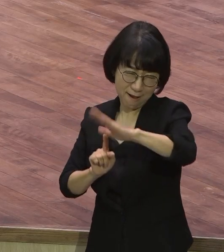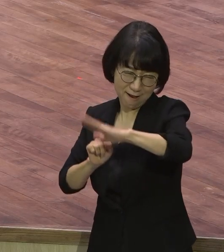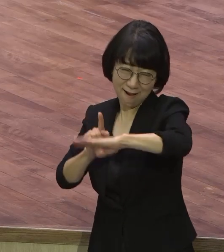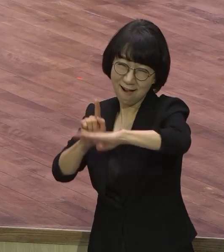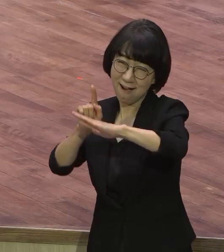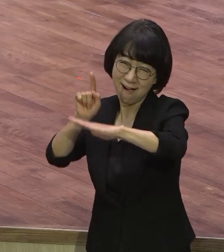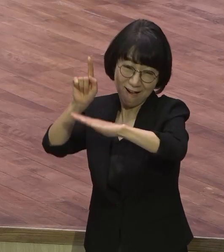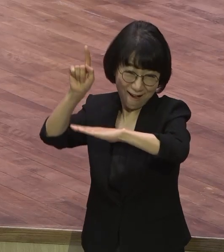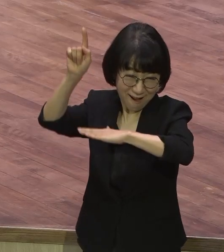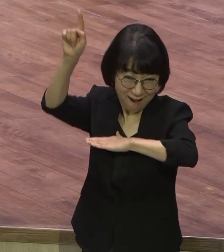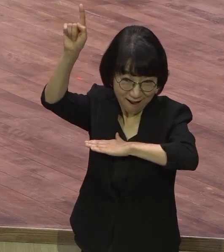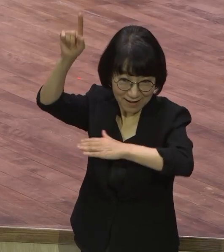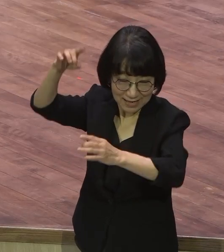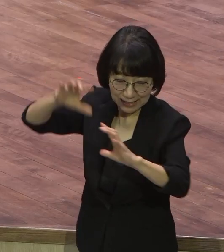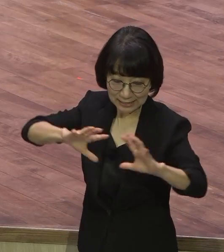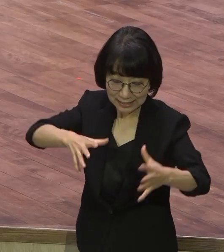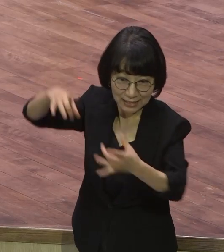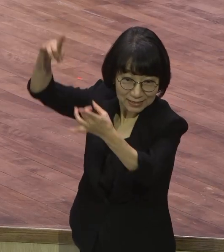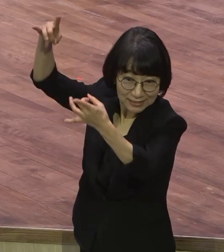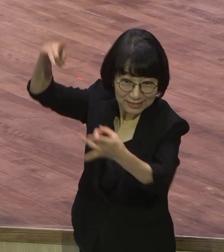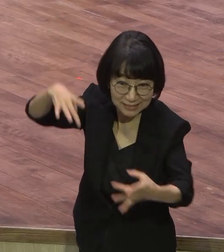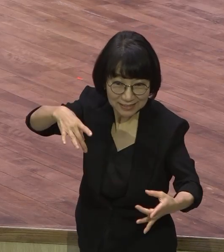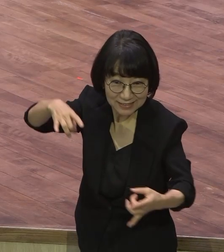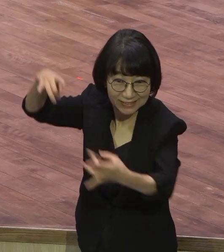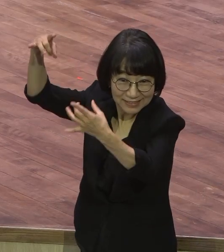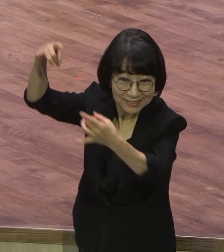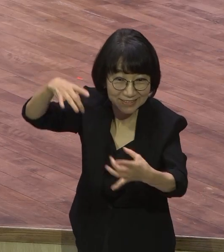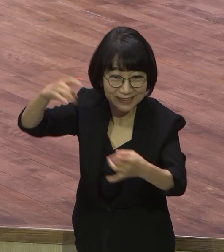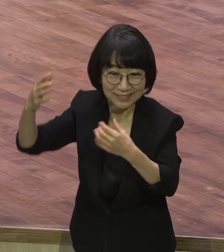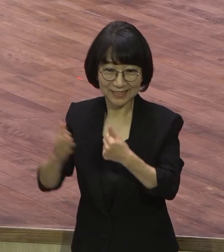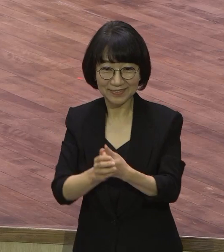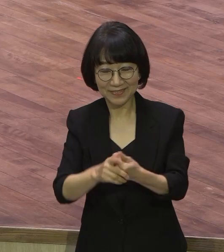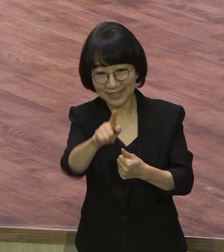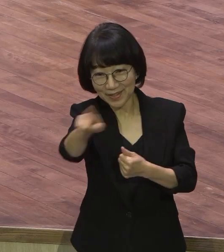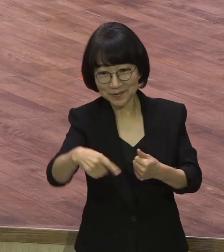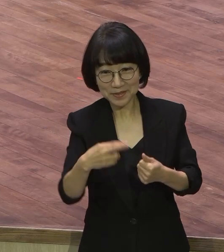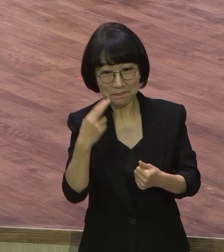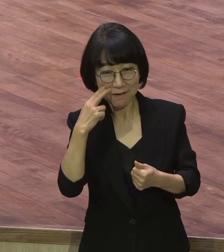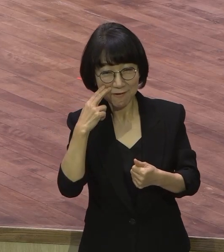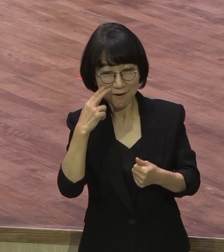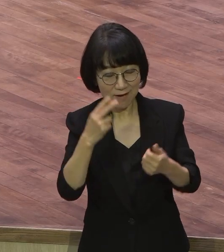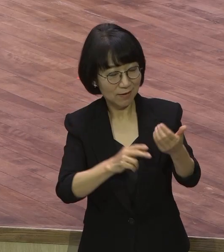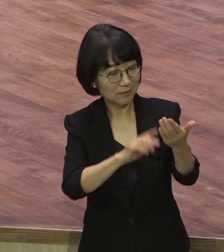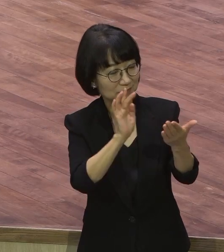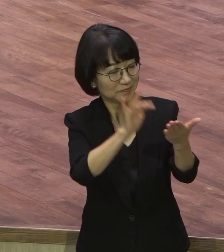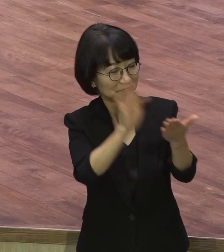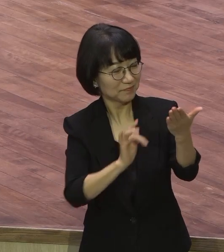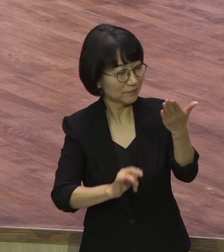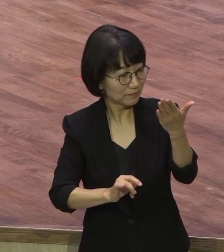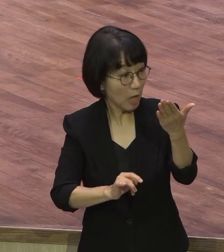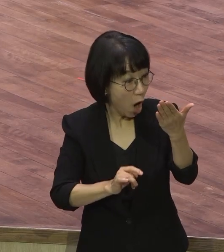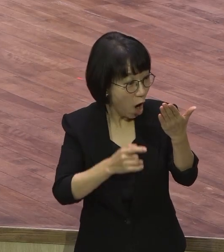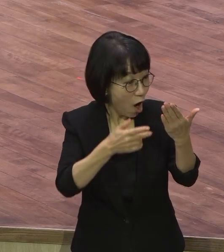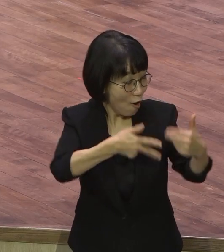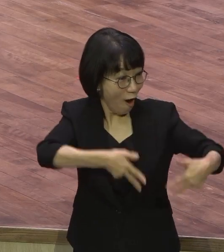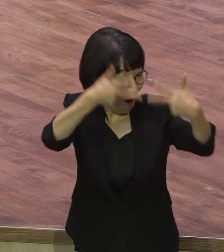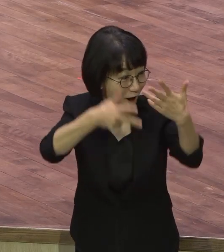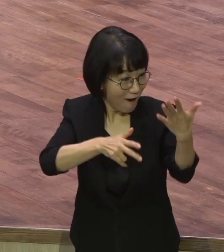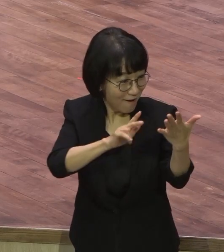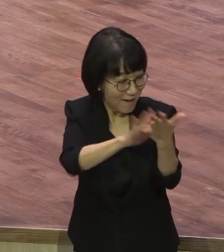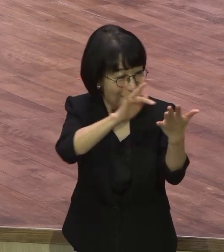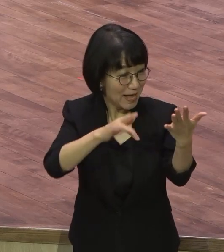거기에 우주인들이 있습니다. 전화 딱 잡으면 바로 통화됩니다. 아시겠어요? 저 하늘에 보이지도 않아요. 어디에